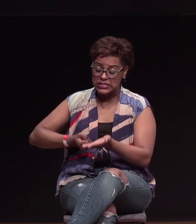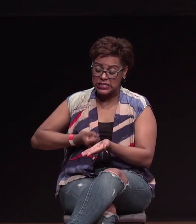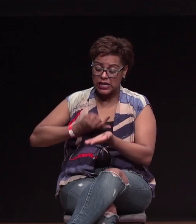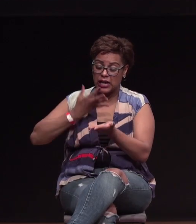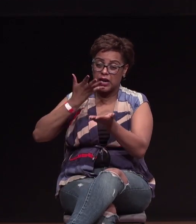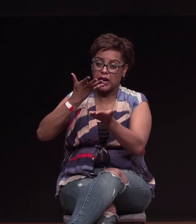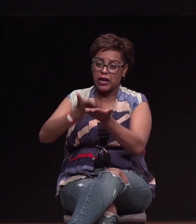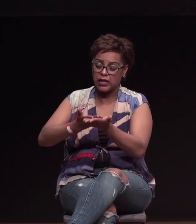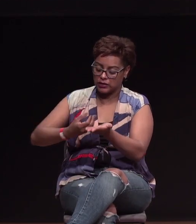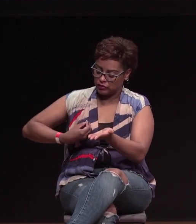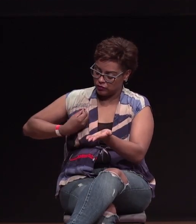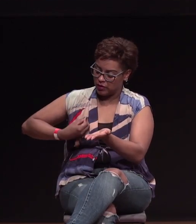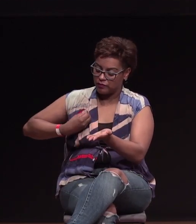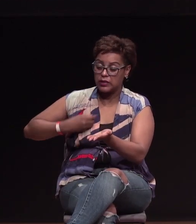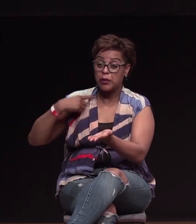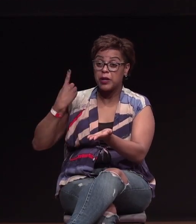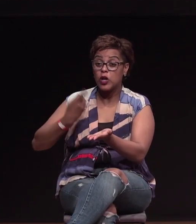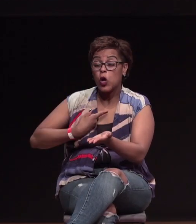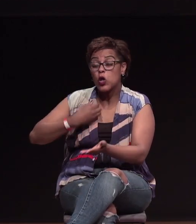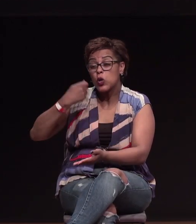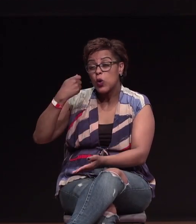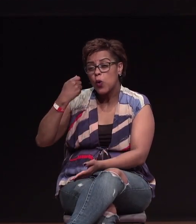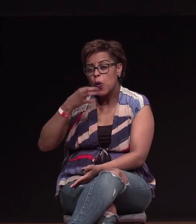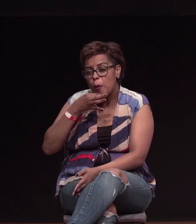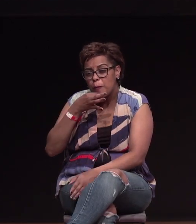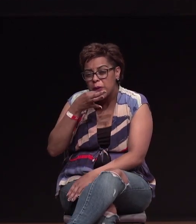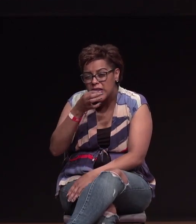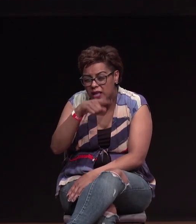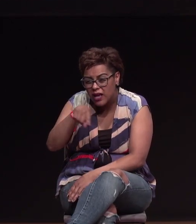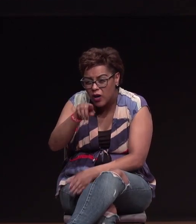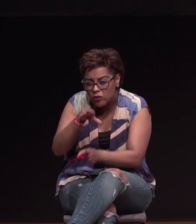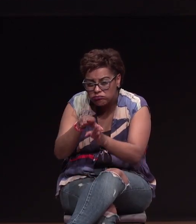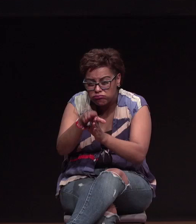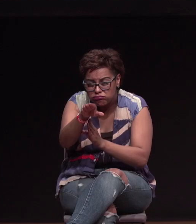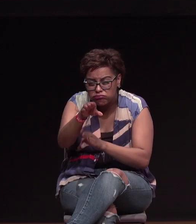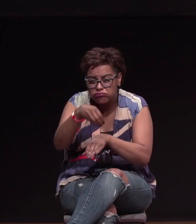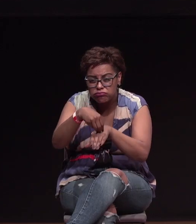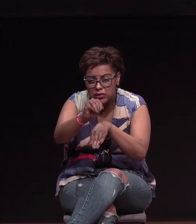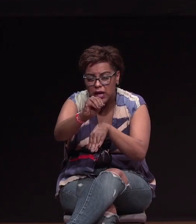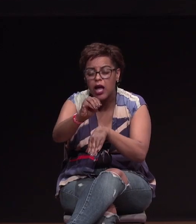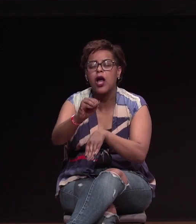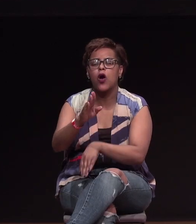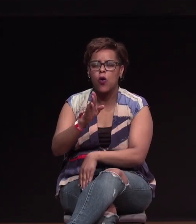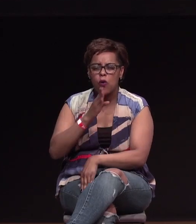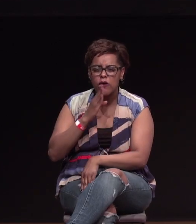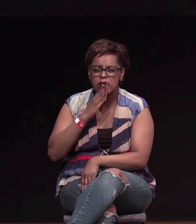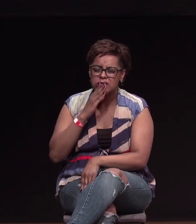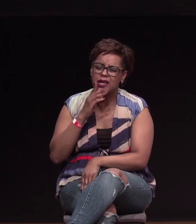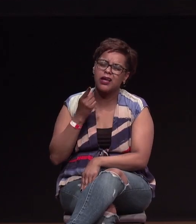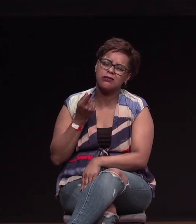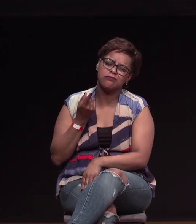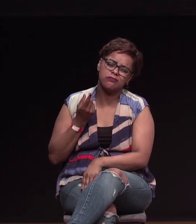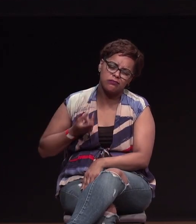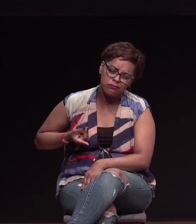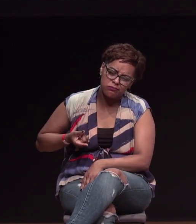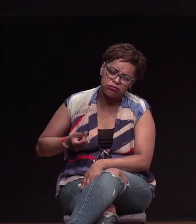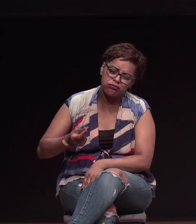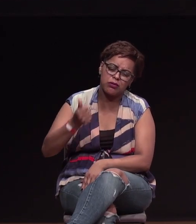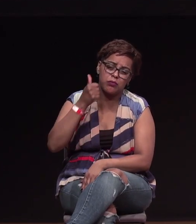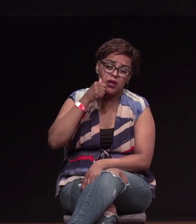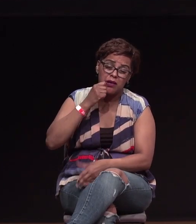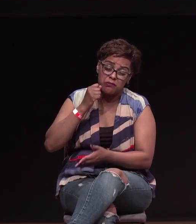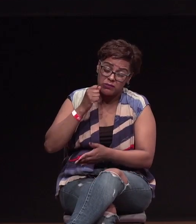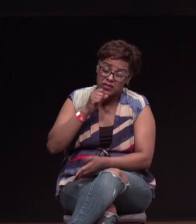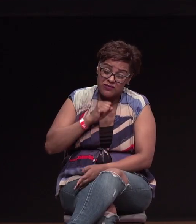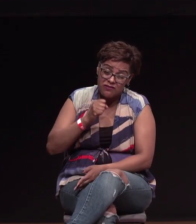as mais velhas, para a gente conhecer quem estava no início da coisa. Teve alguém que perguntou alguma coisa sobre